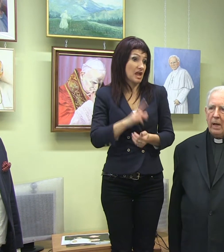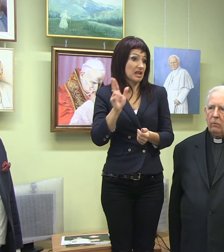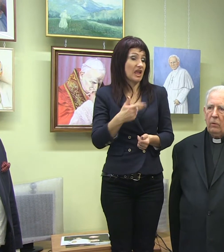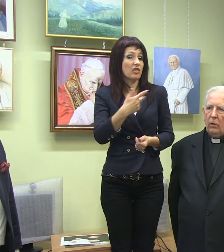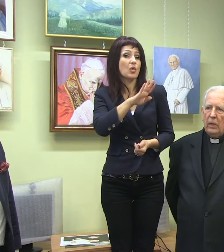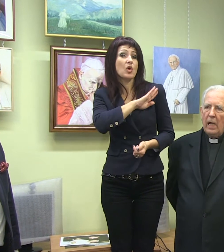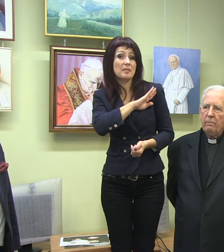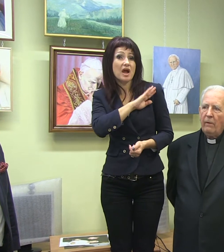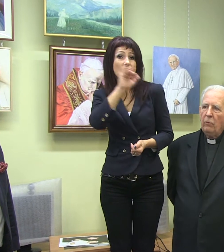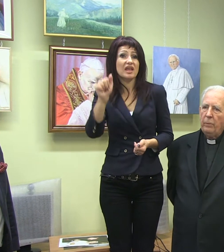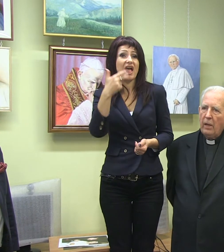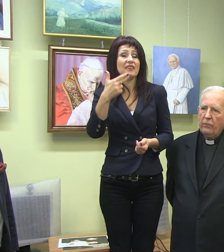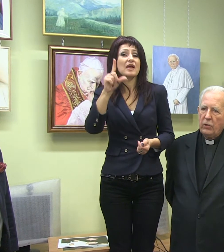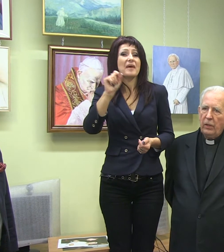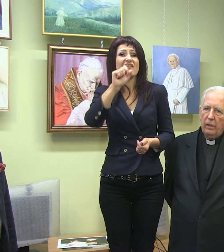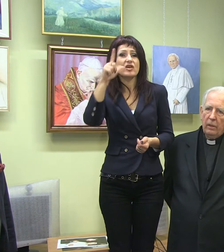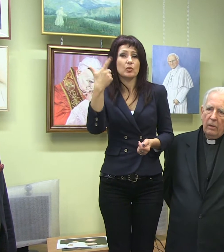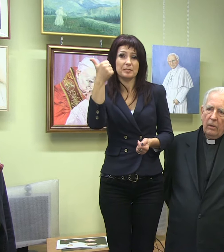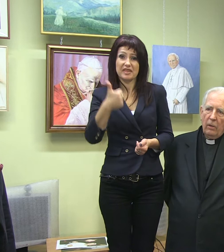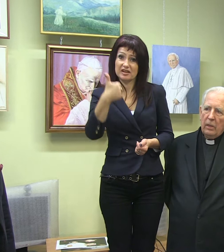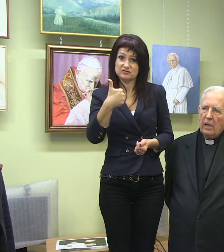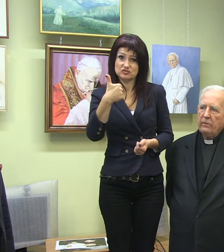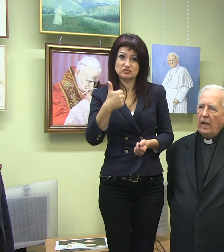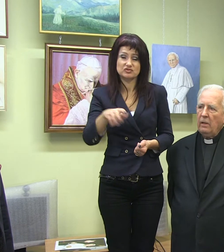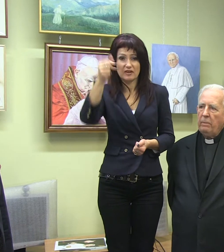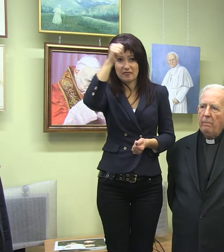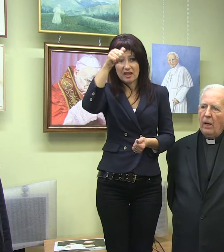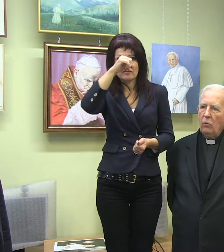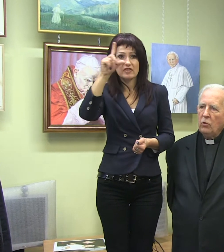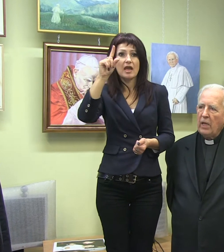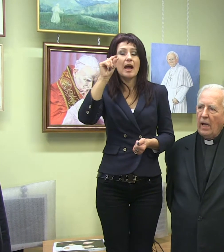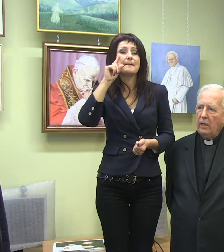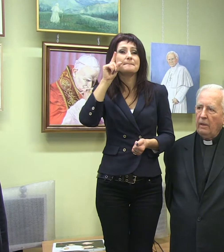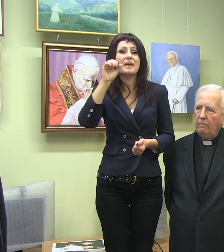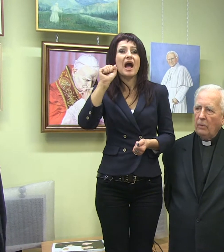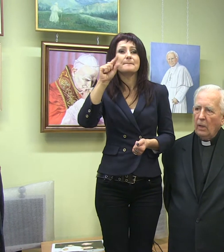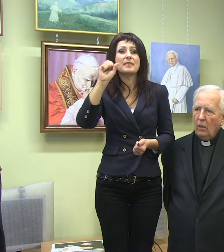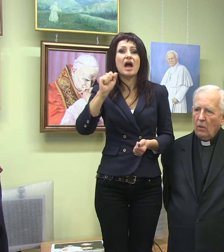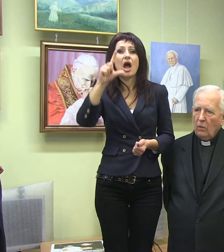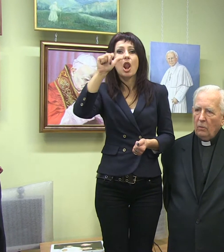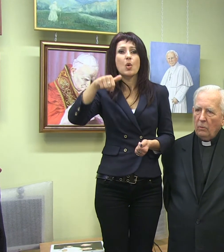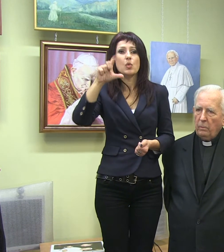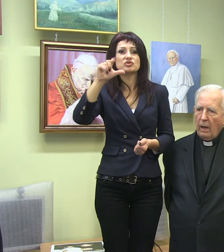Kiedy umarł Jan Paweł I, nazwany Papa Luciani,